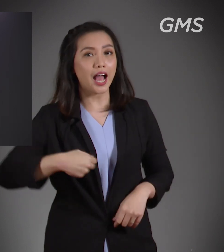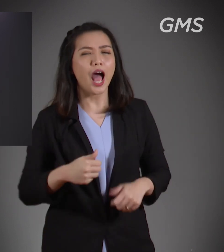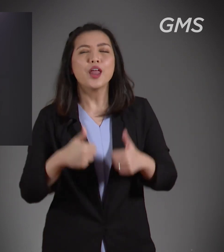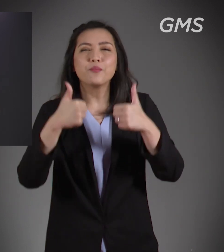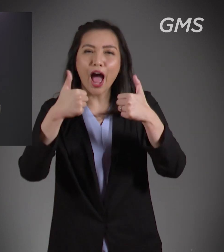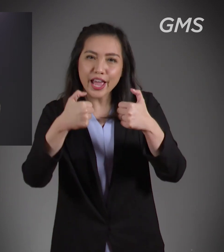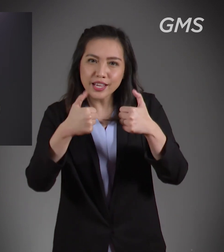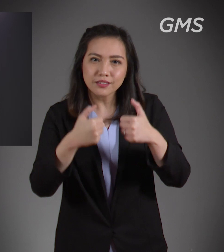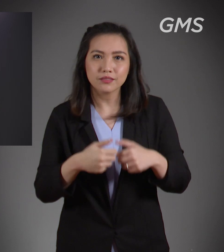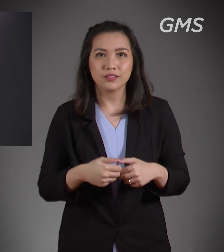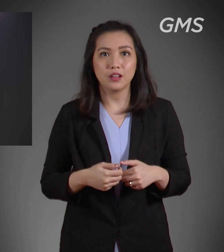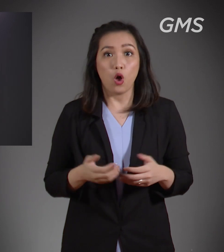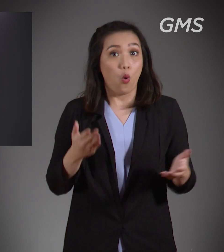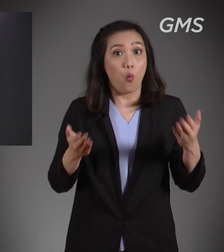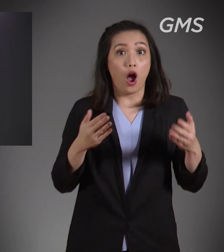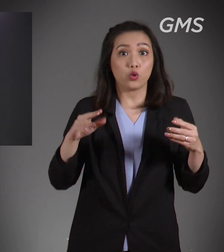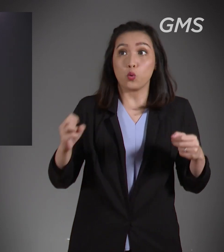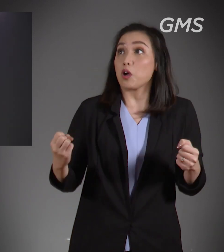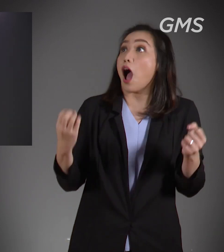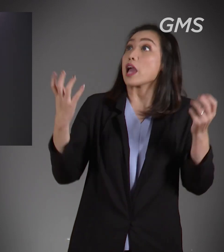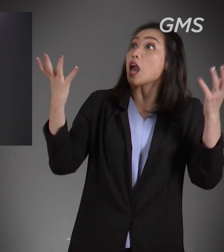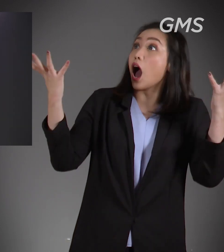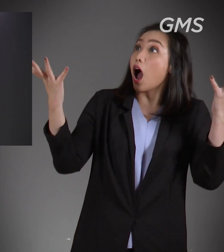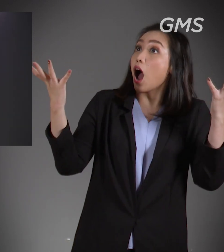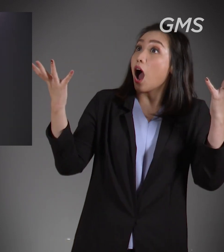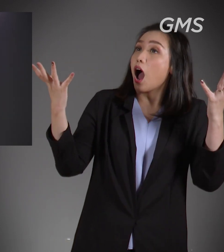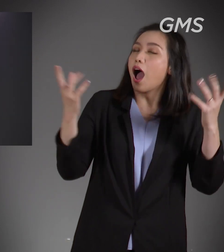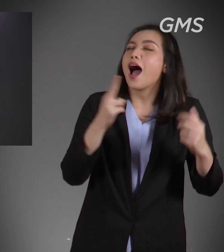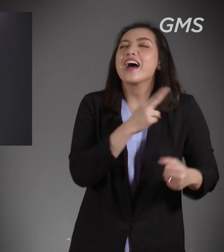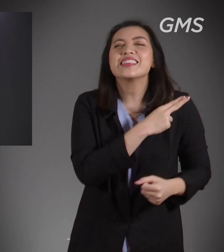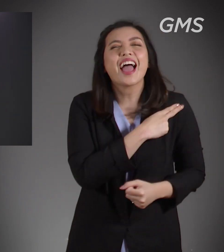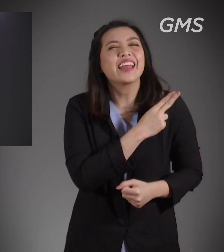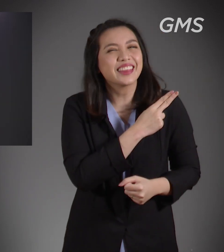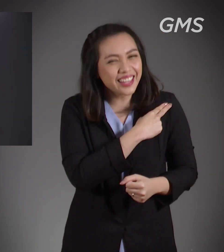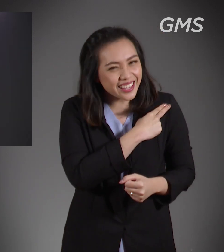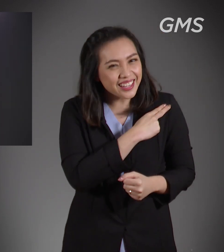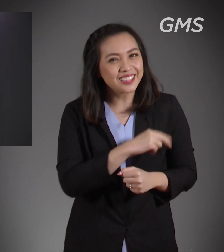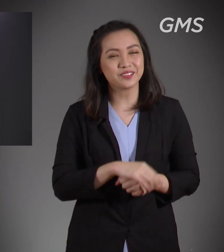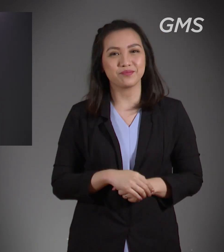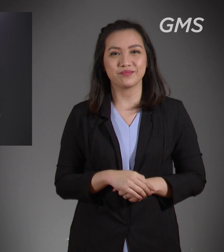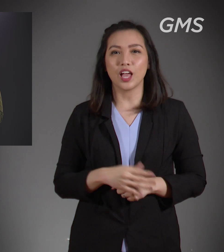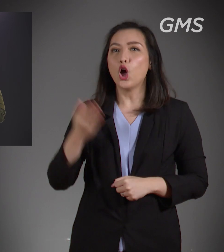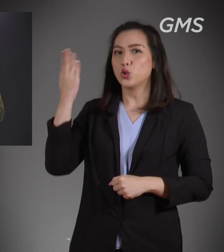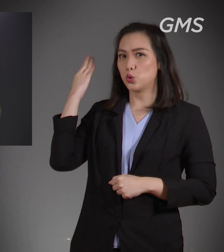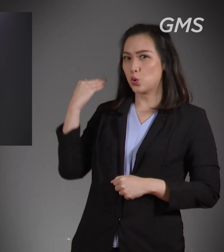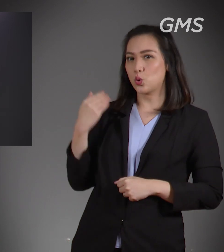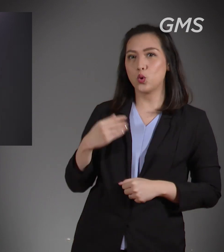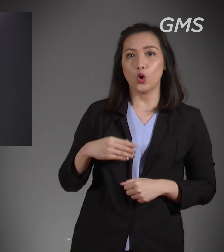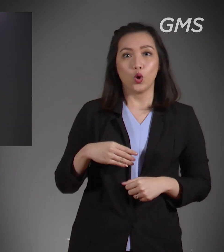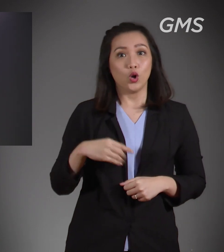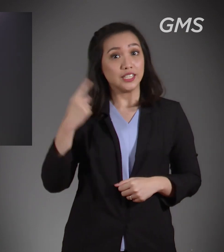mereka tiba-tiba makmur, jaya, hati-hati dan waspada. Dulu aktif melayani di